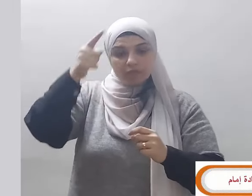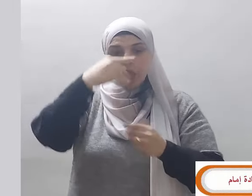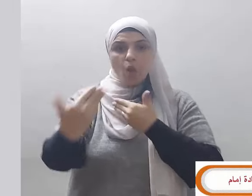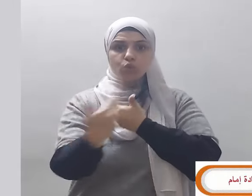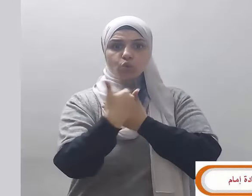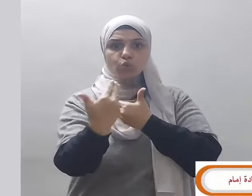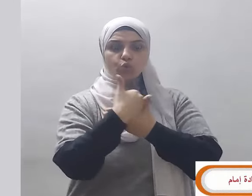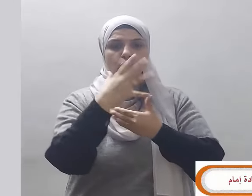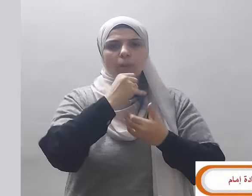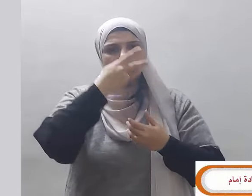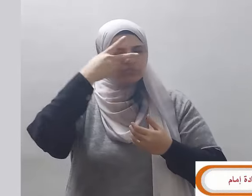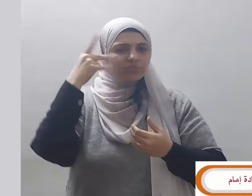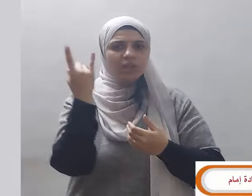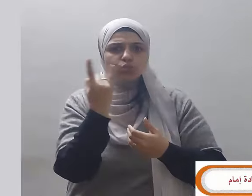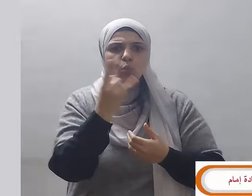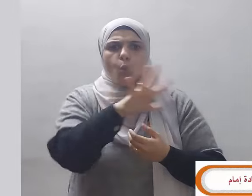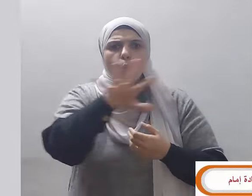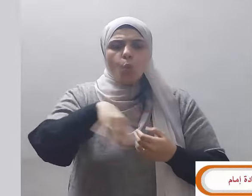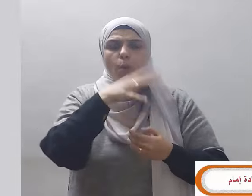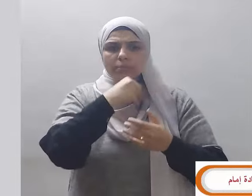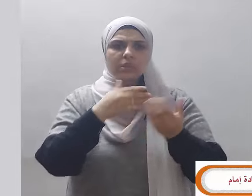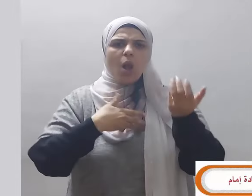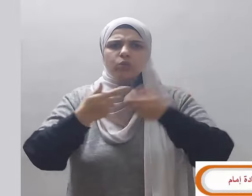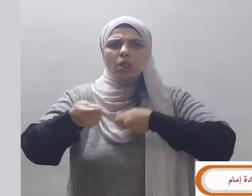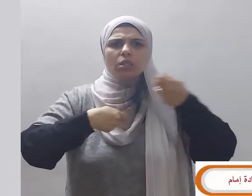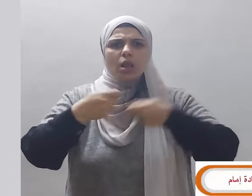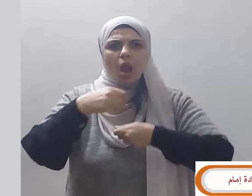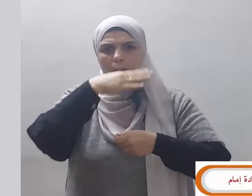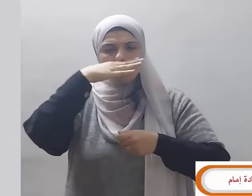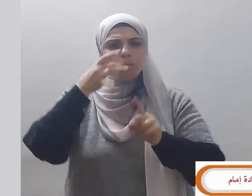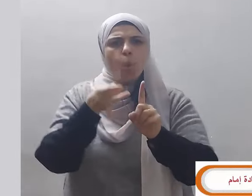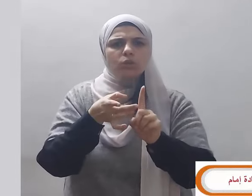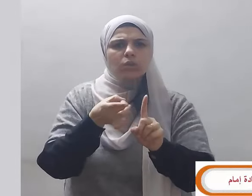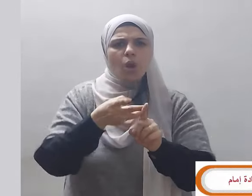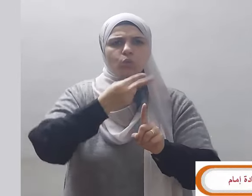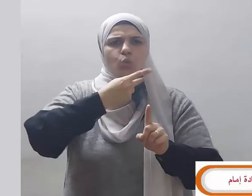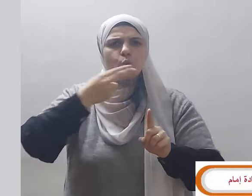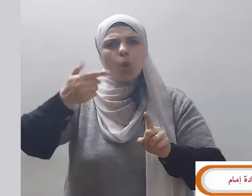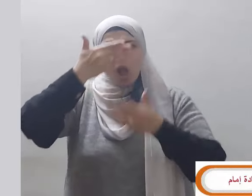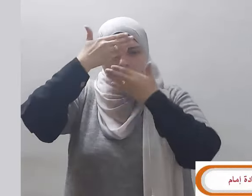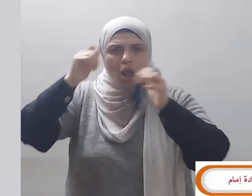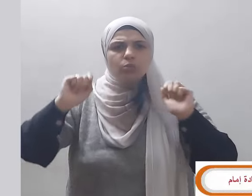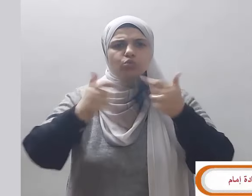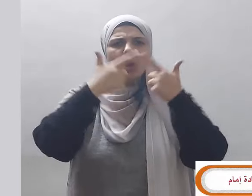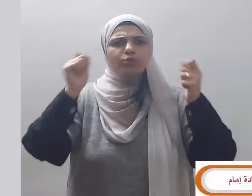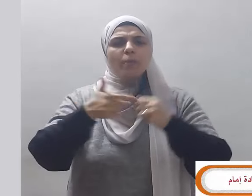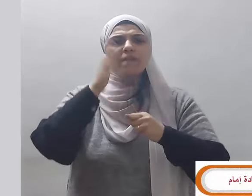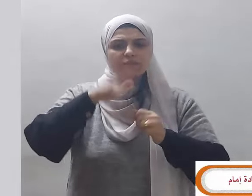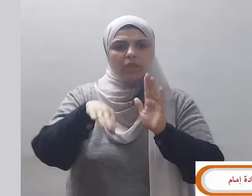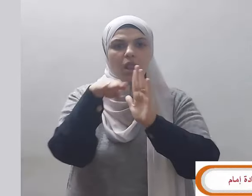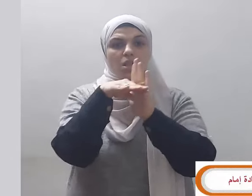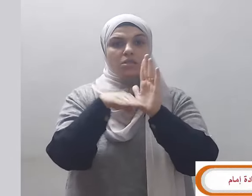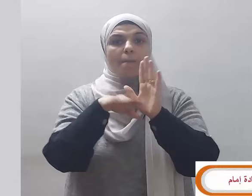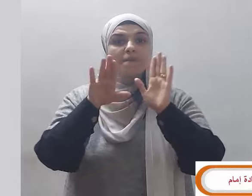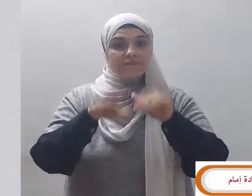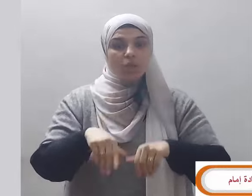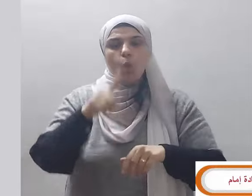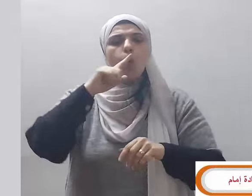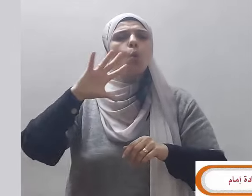العملاء والعابثين وتجار السموم والمخدرات وعصابات الجريمه المنظمه وكل الادواء التي